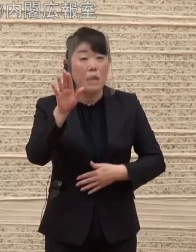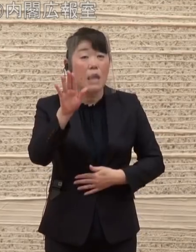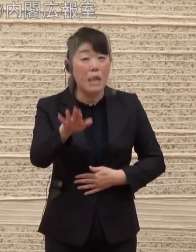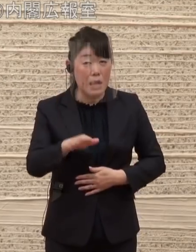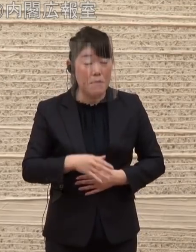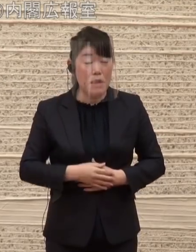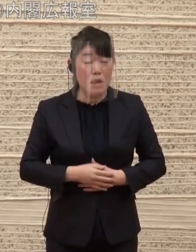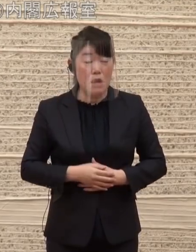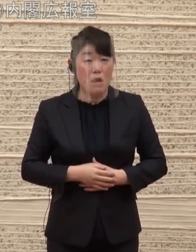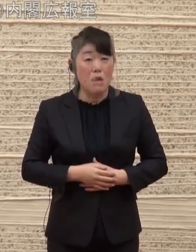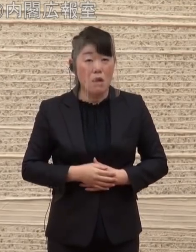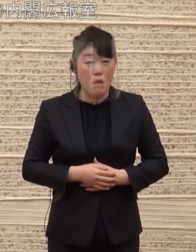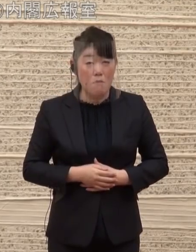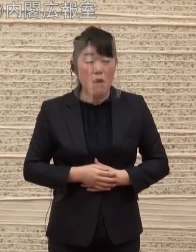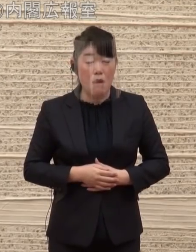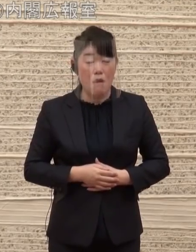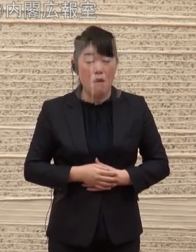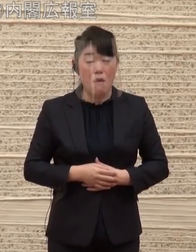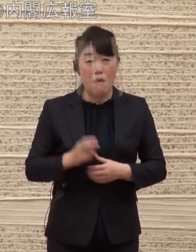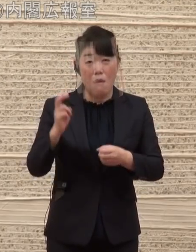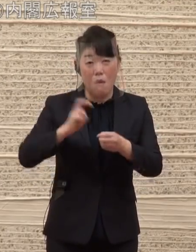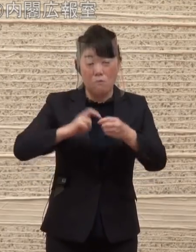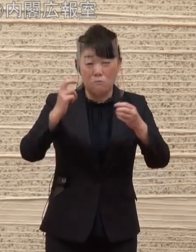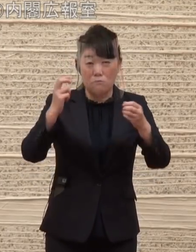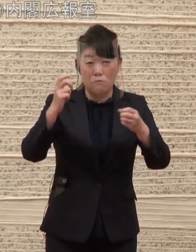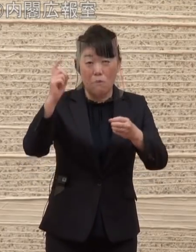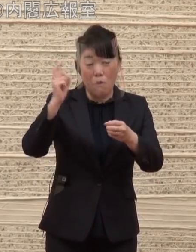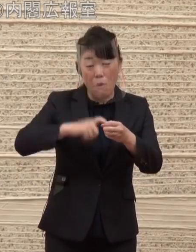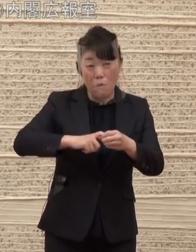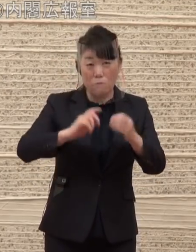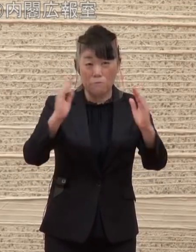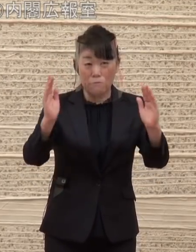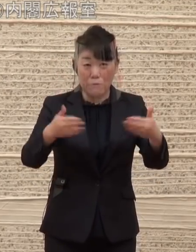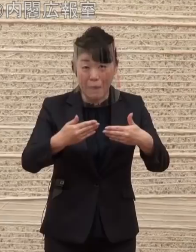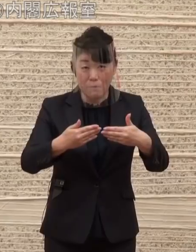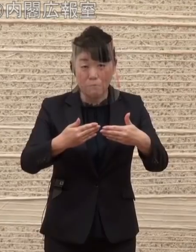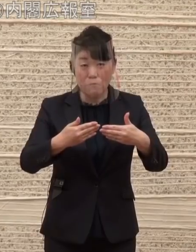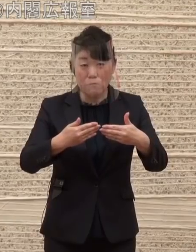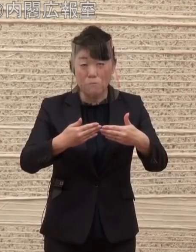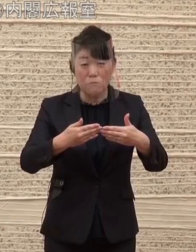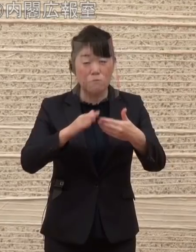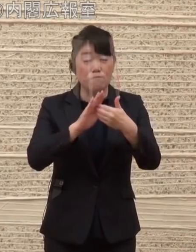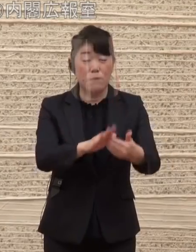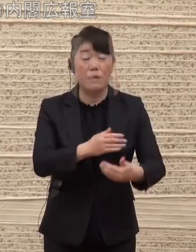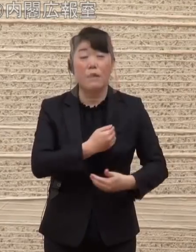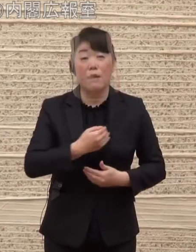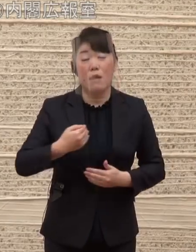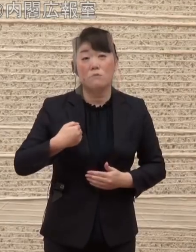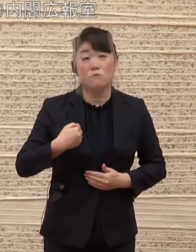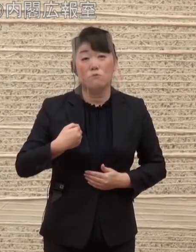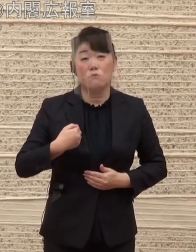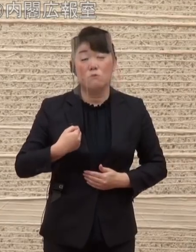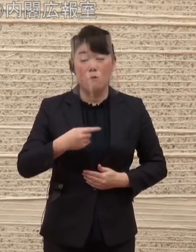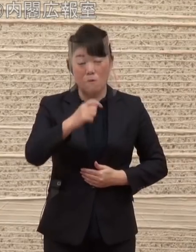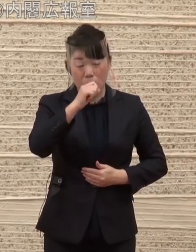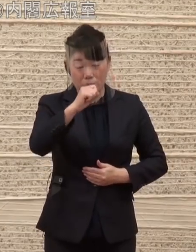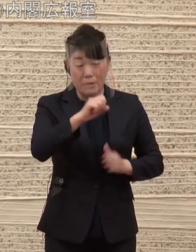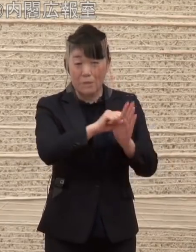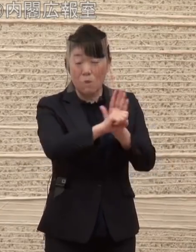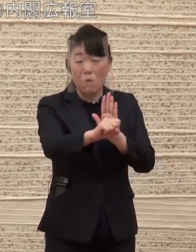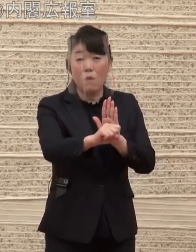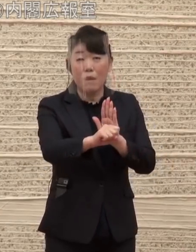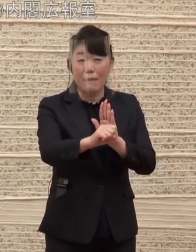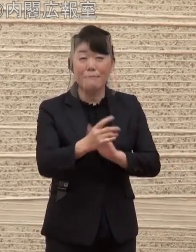ができれば6弾を避けることが可能となる大きな効果が期待できるという